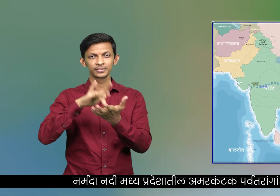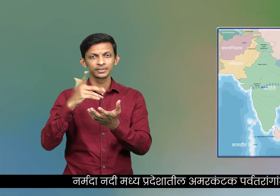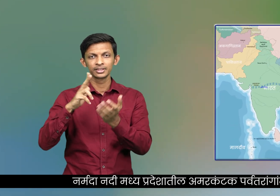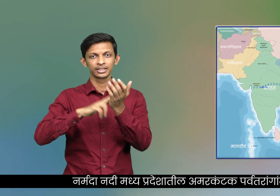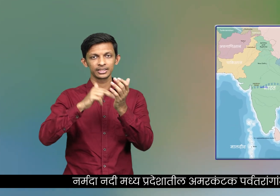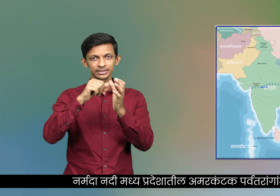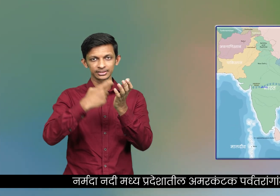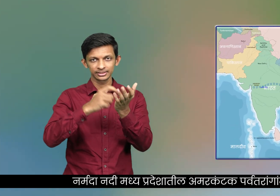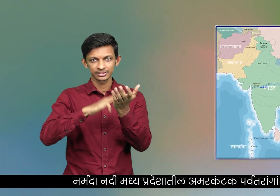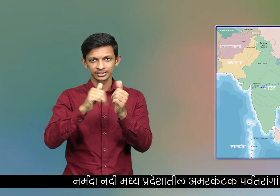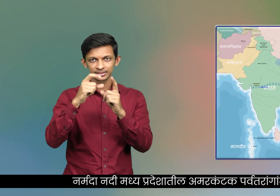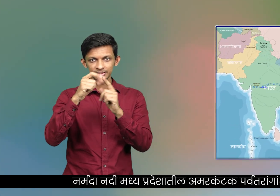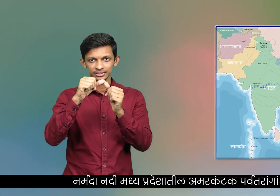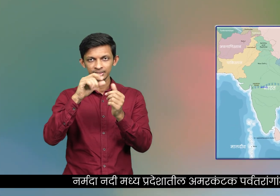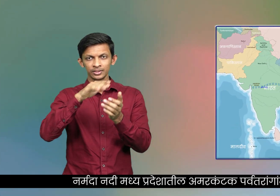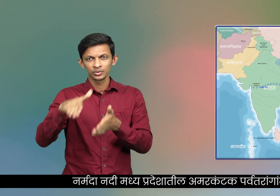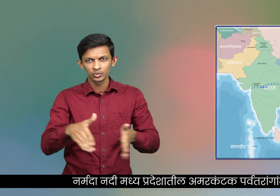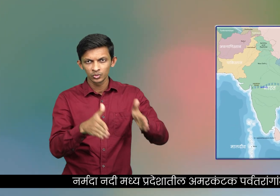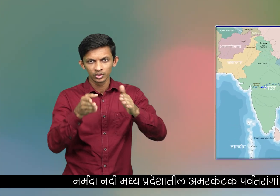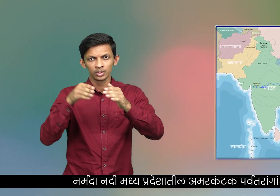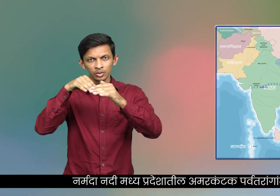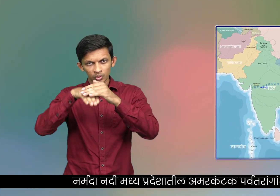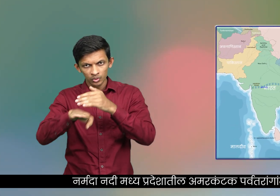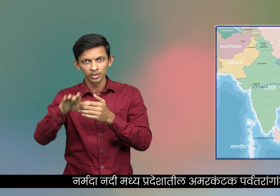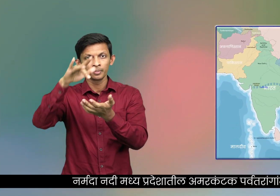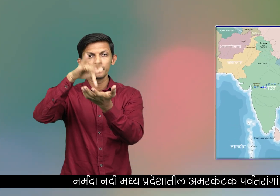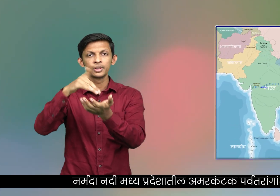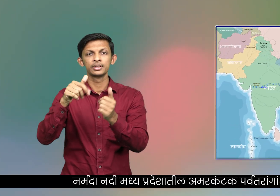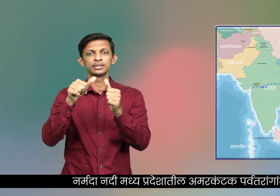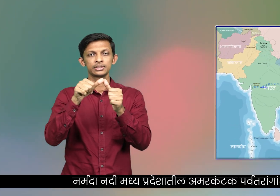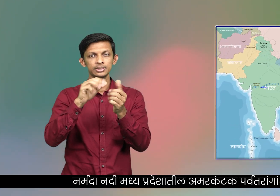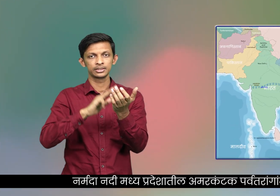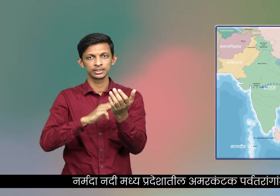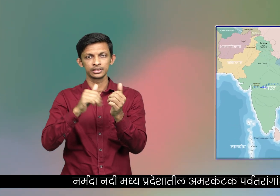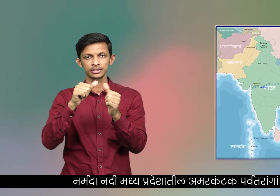नर्मदा नदी मध्य प्रदेशातील अमरकंटक पर्वतरांगांमध्ये उगवते.